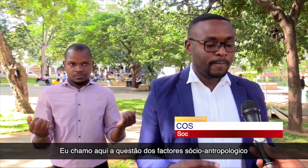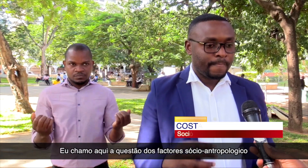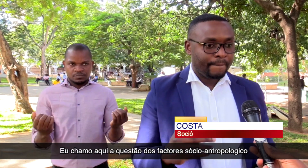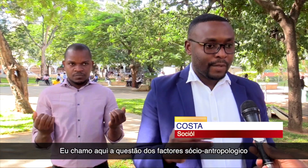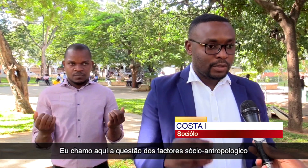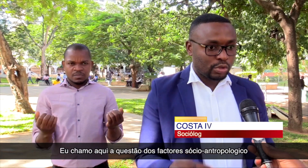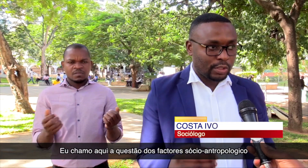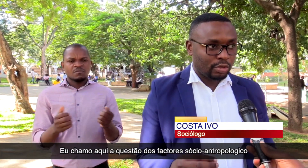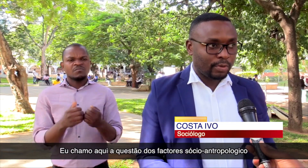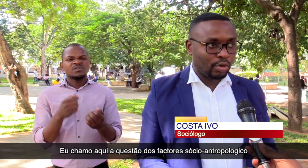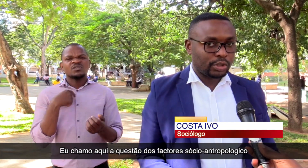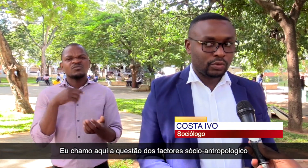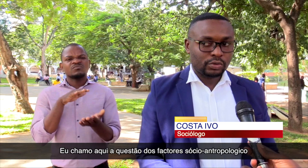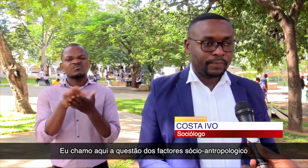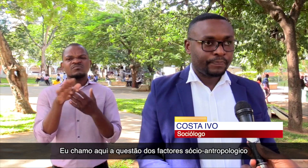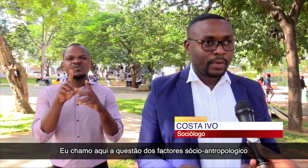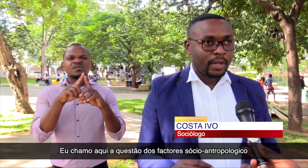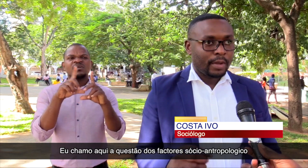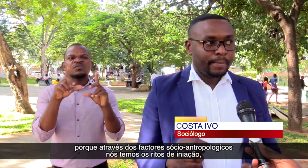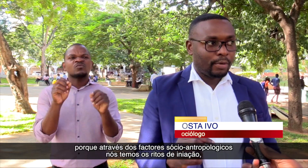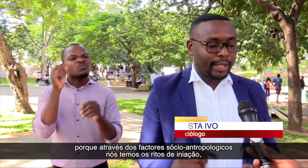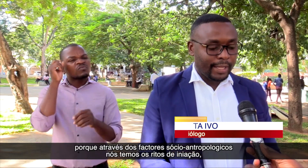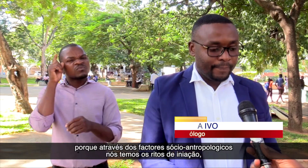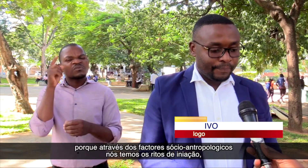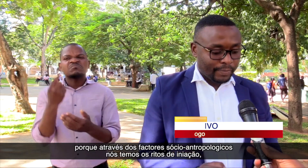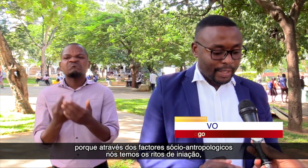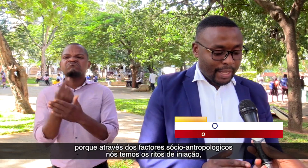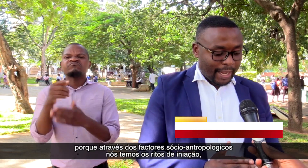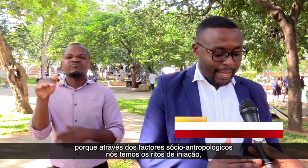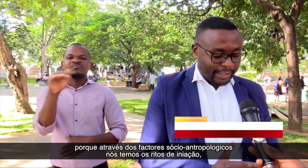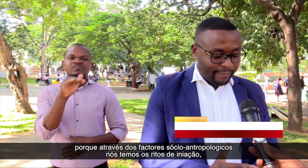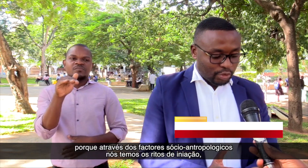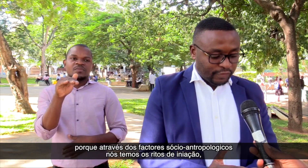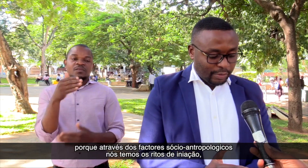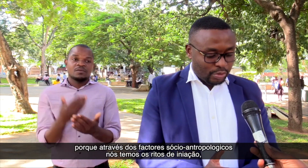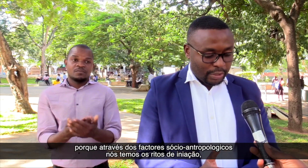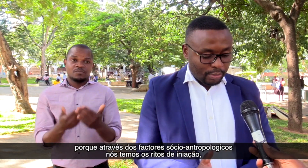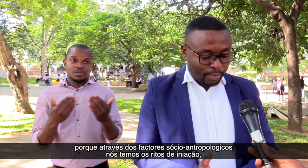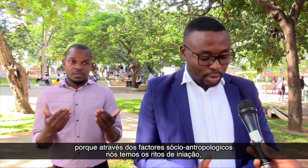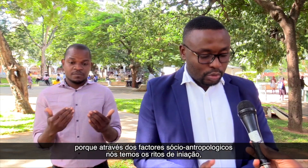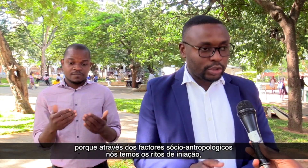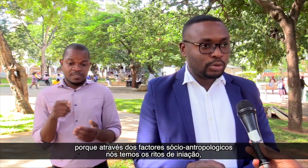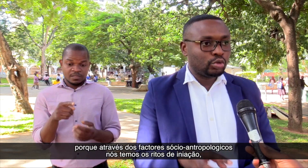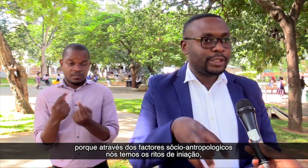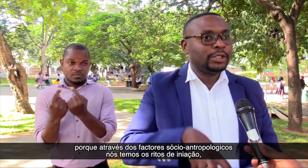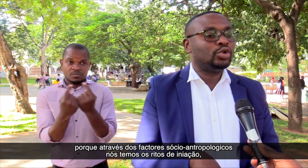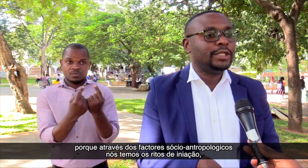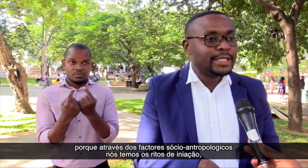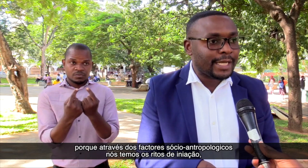fatores socioantropológicos, porque através dos fatores socioantropológicos nós temos os ritos de